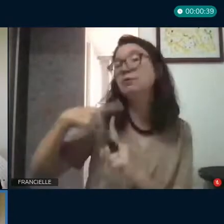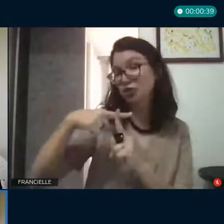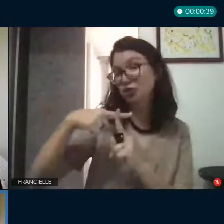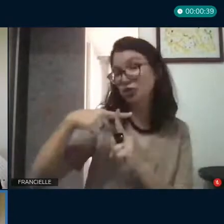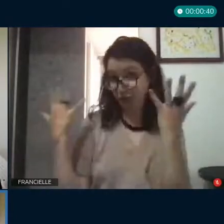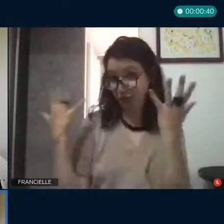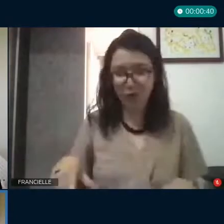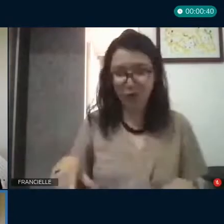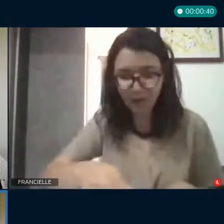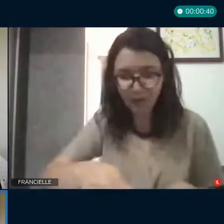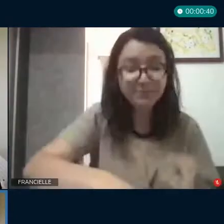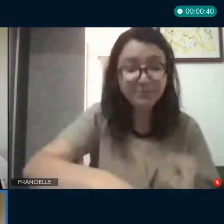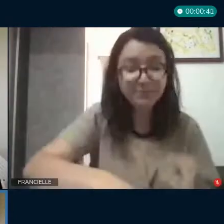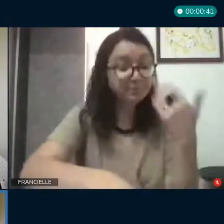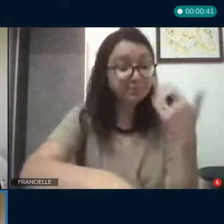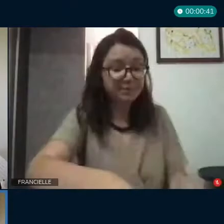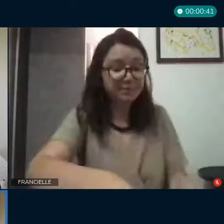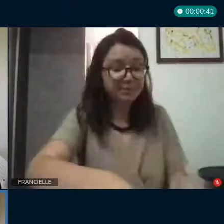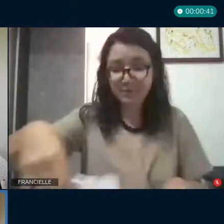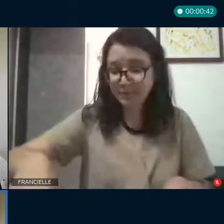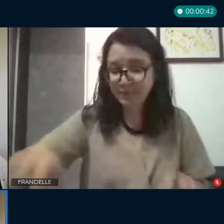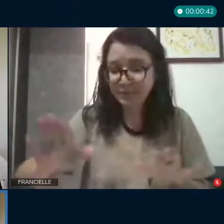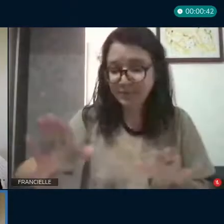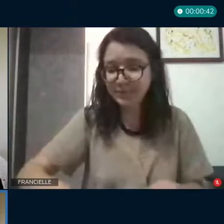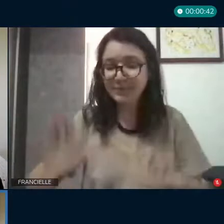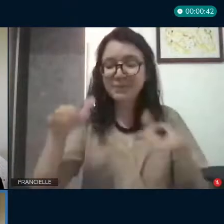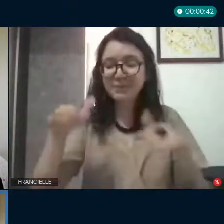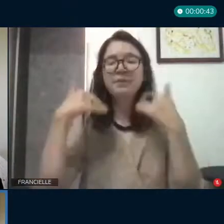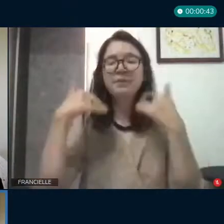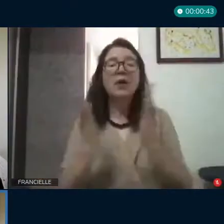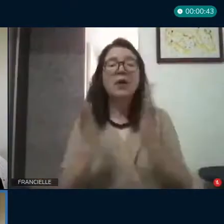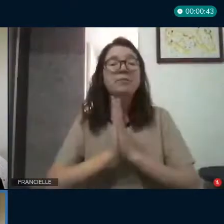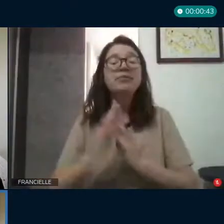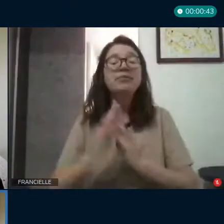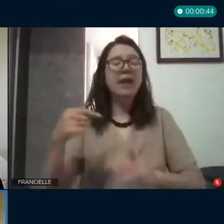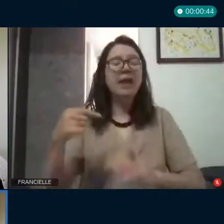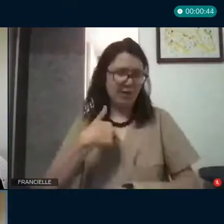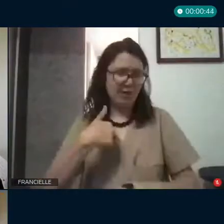para aumentar o conhecimento de todos que trabalham nessa área.